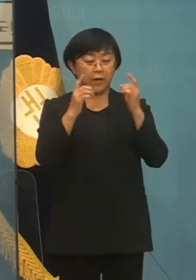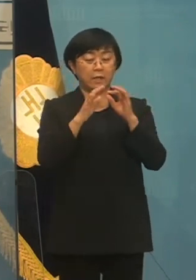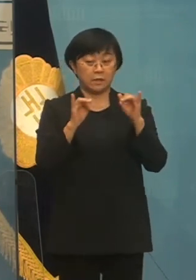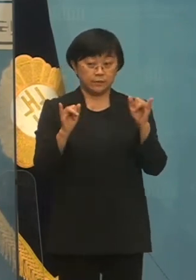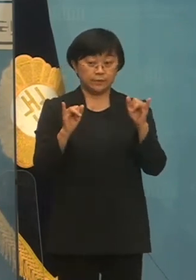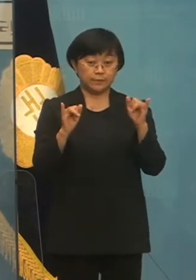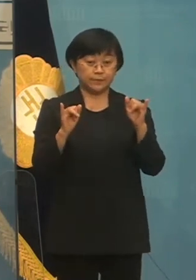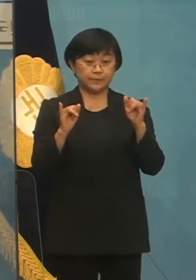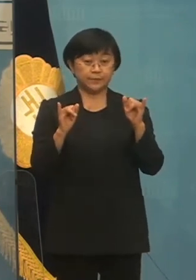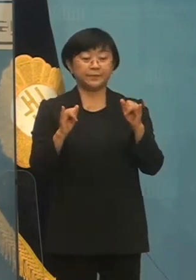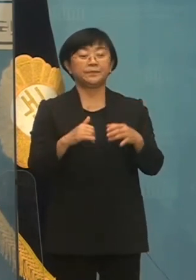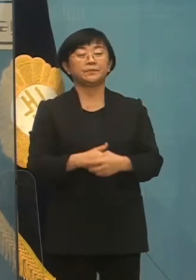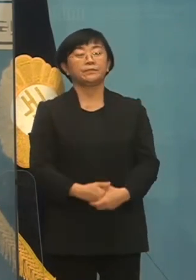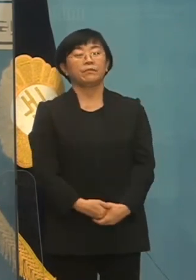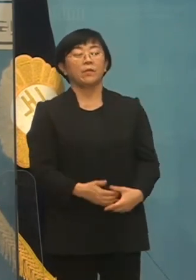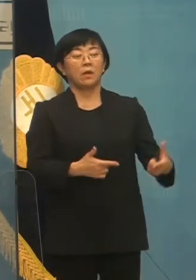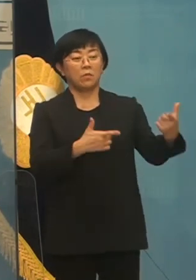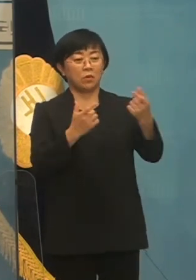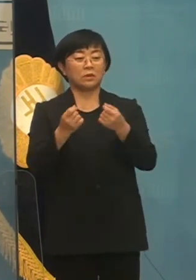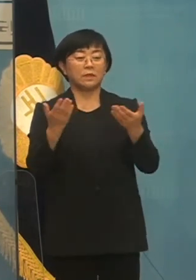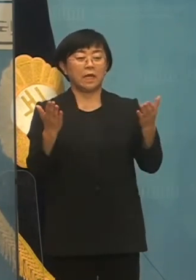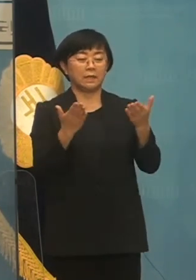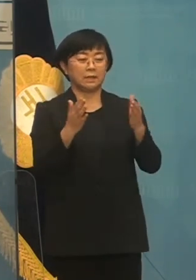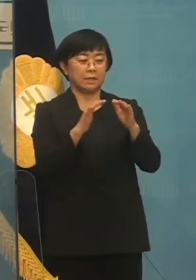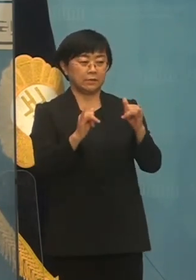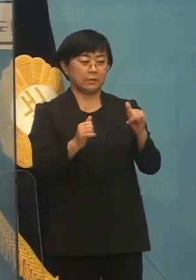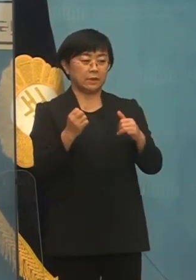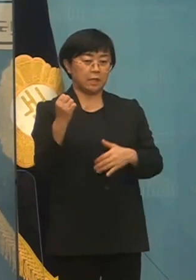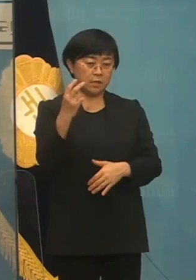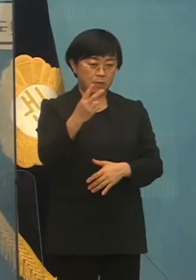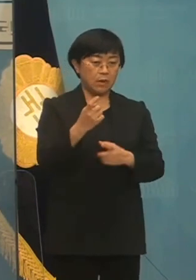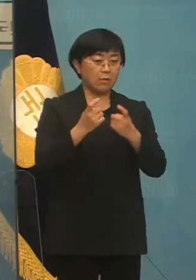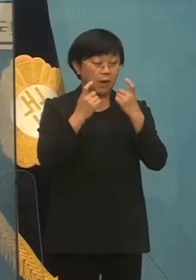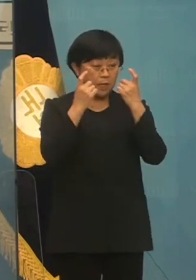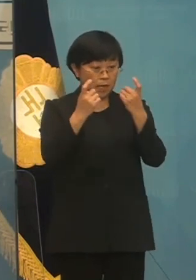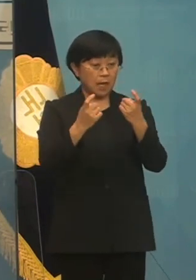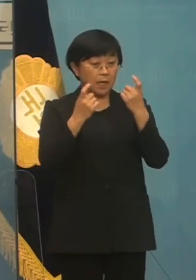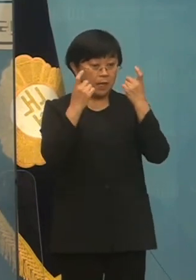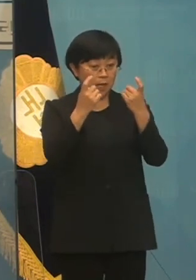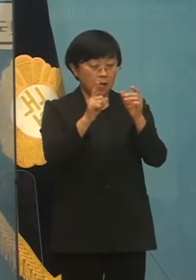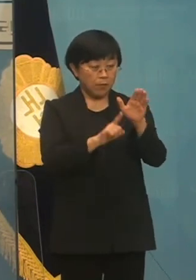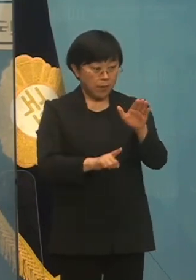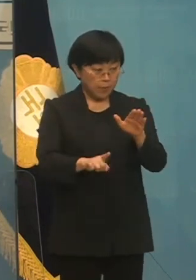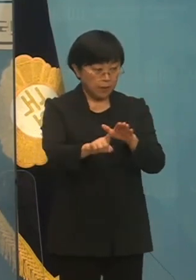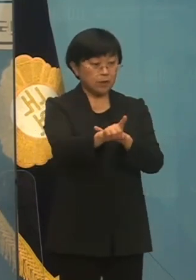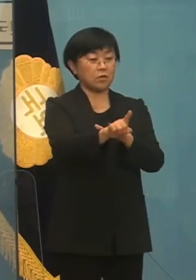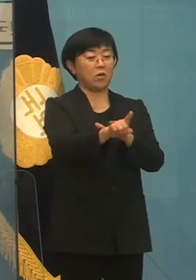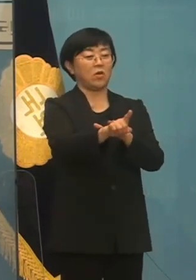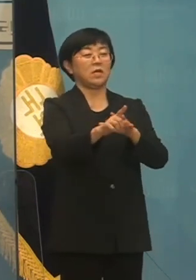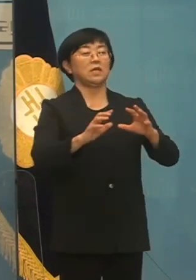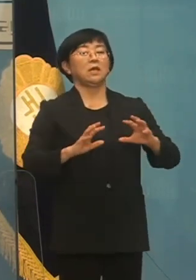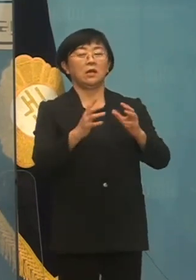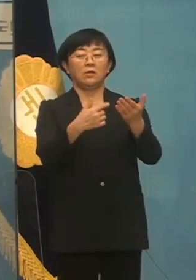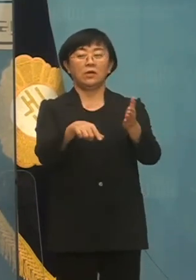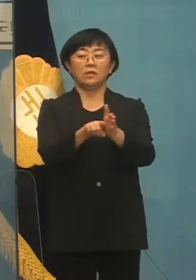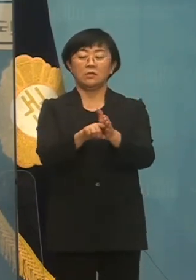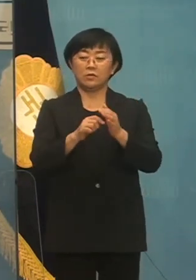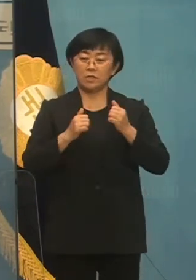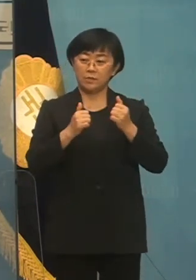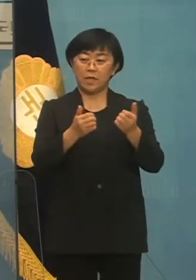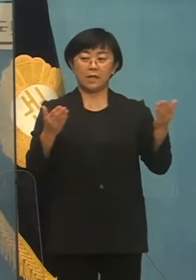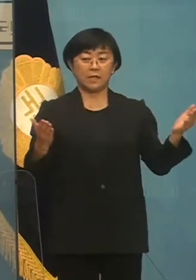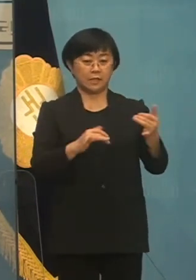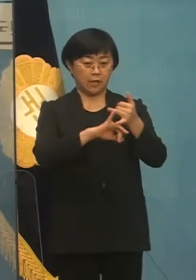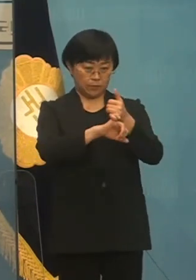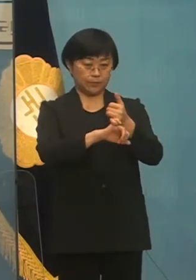여행인들 모든 임직원과 함께 다시 한번 관광 입구에 천장에 서서 이 나라를 위해서 열심히 일할